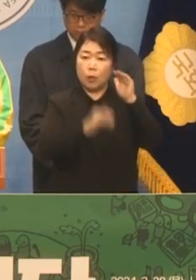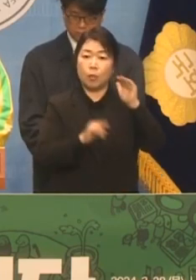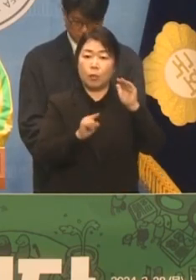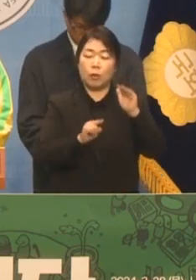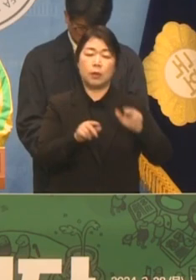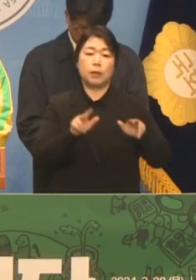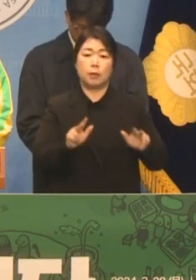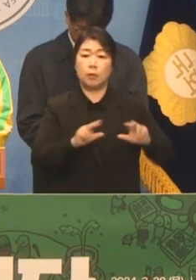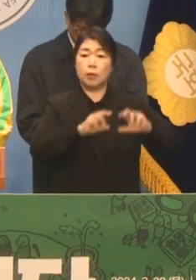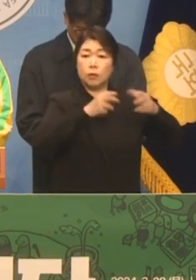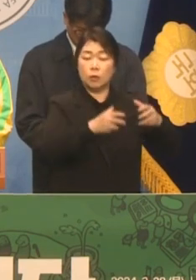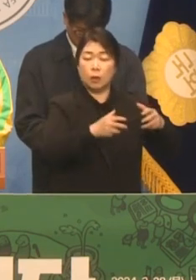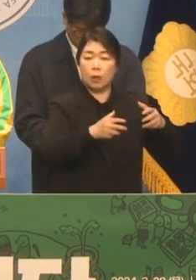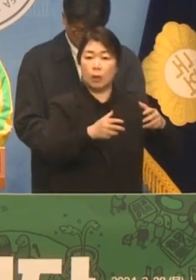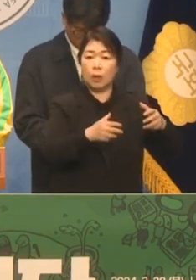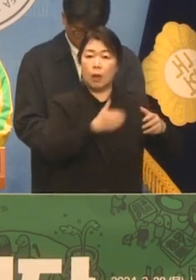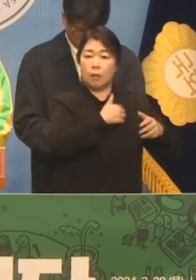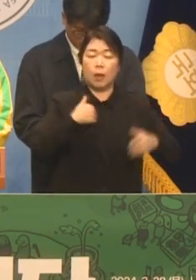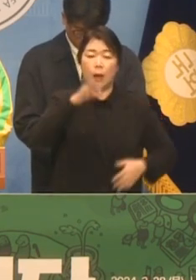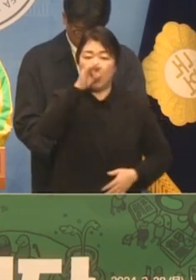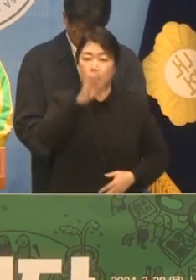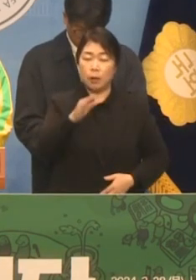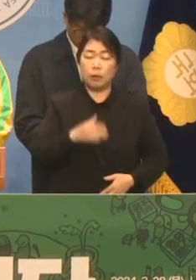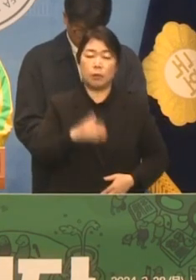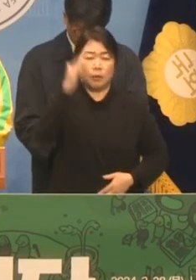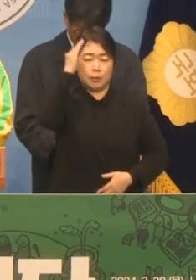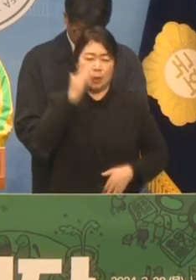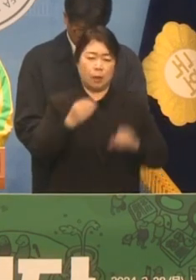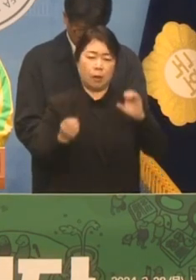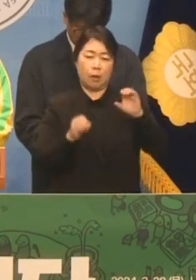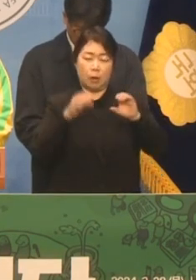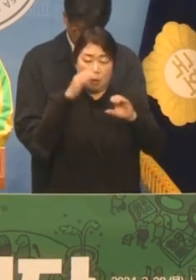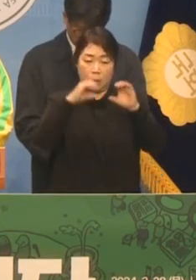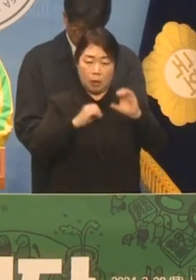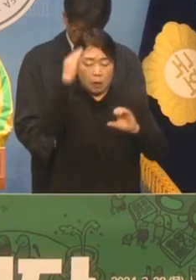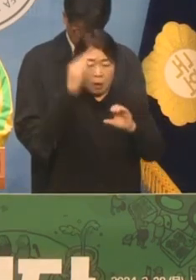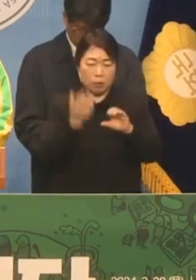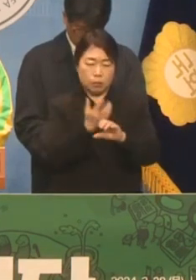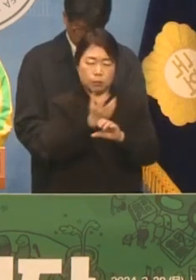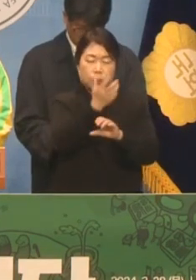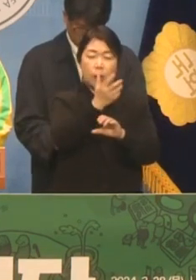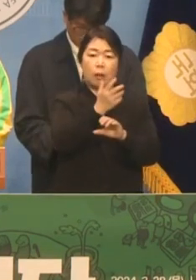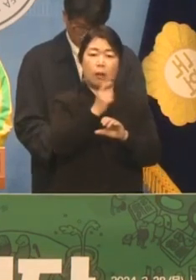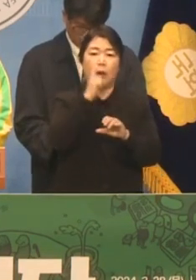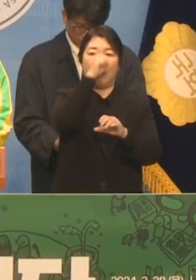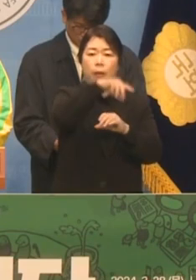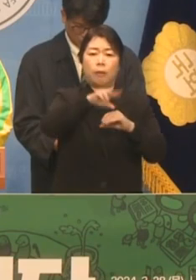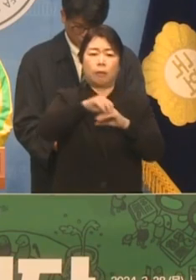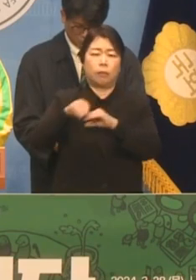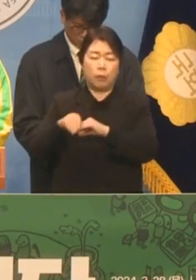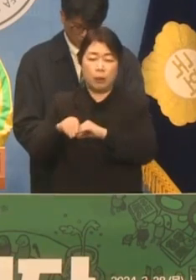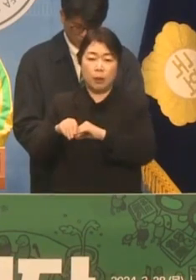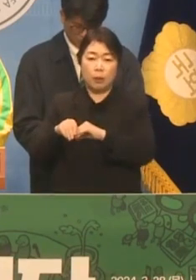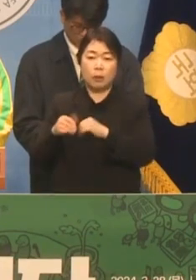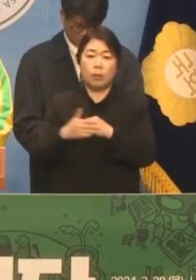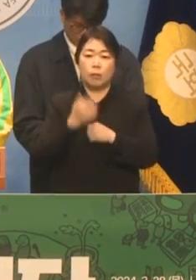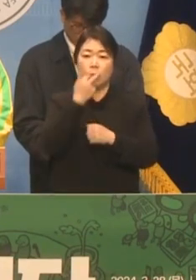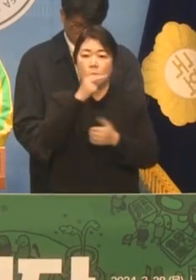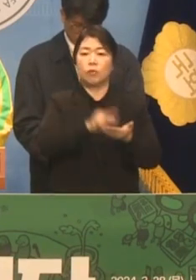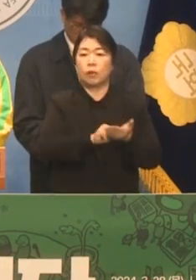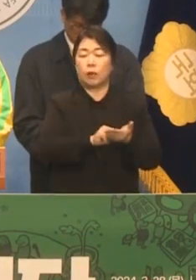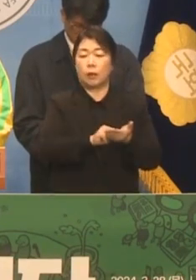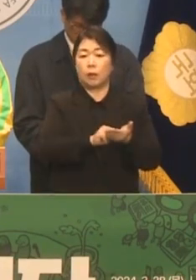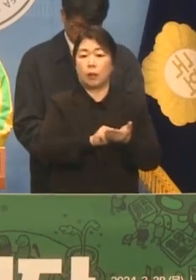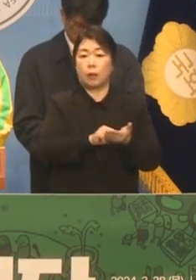이상 감당할 수 없는 온실가스 배출로 인해서 생태적 위기의 직면해 있는 상황을 직시하고 그것을